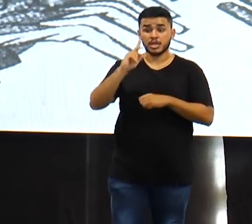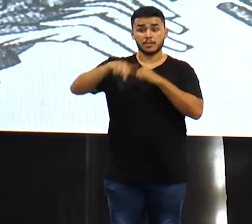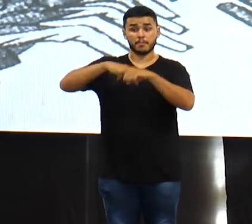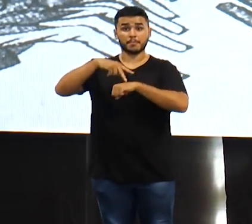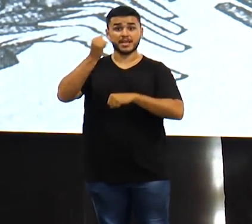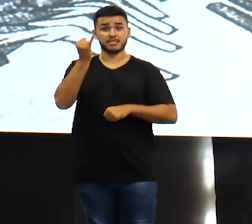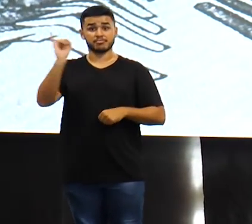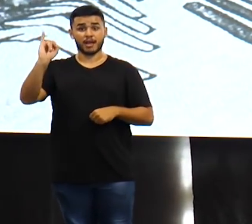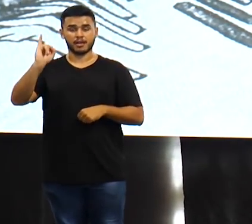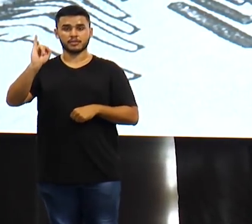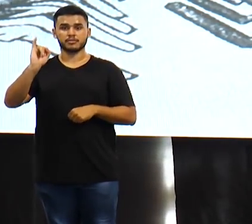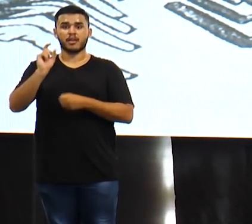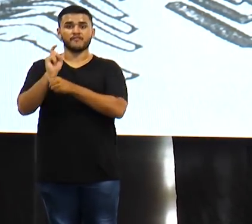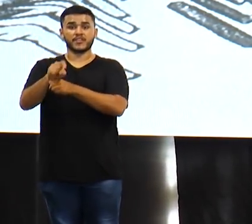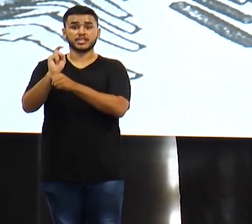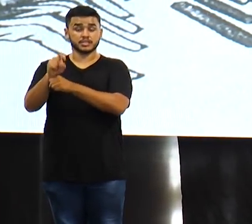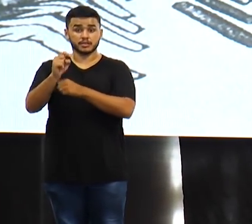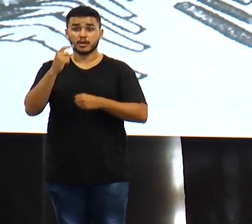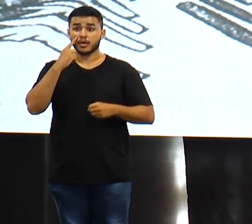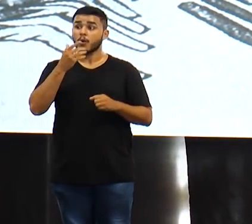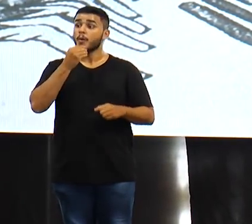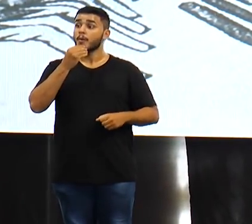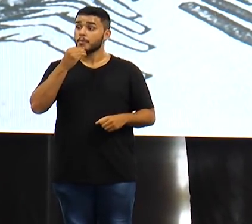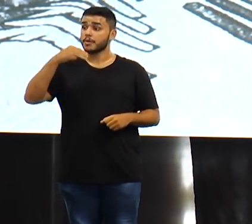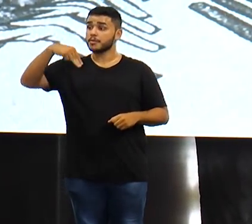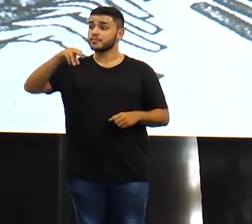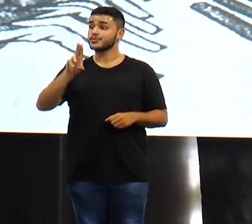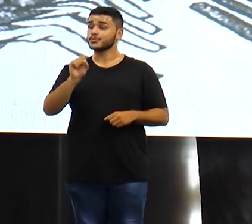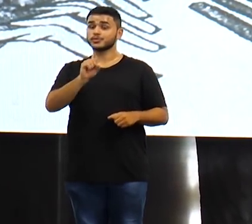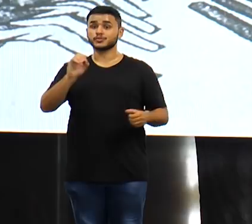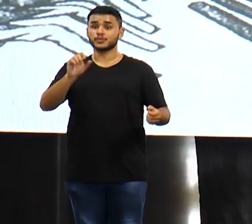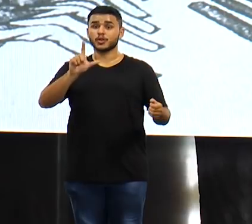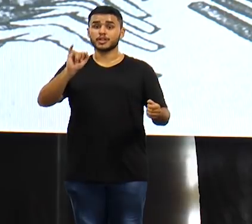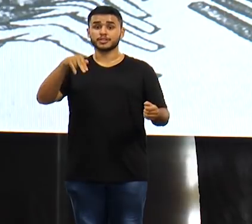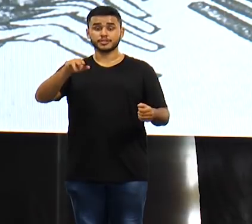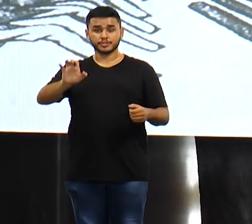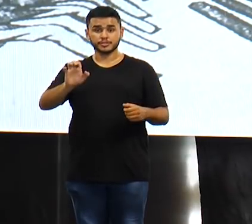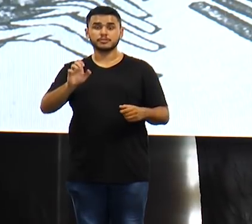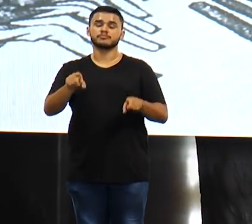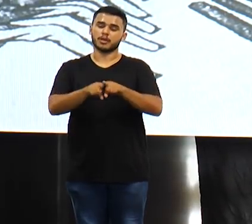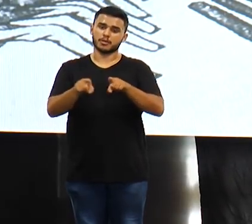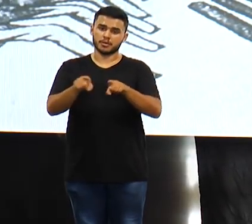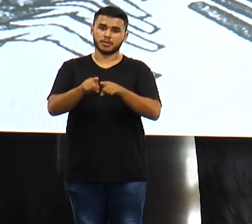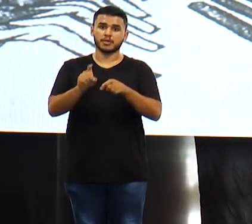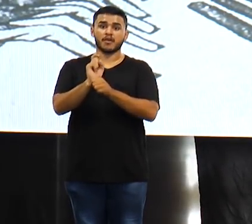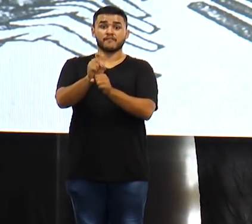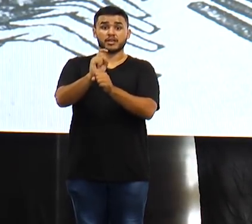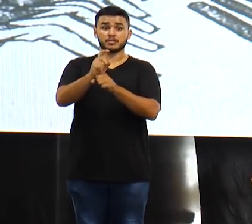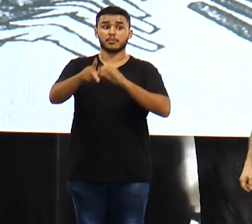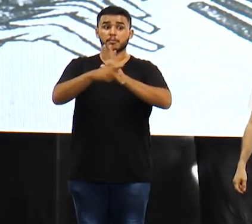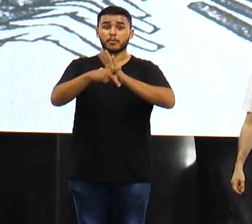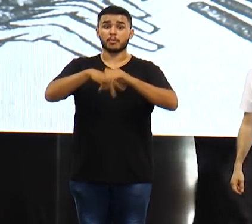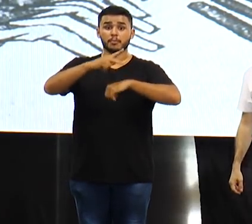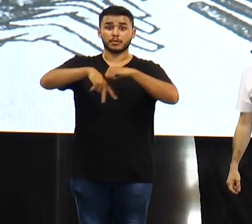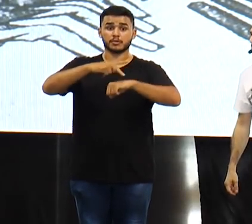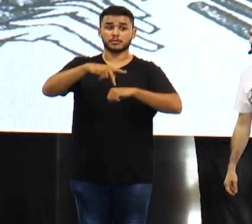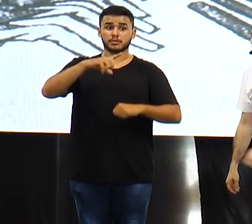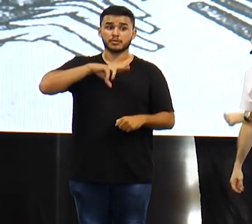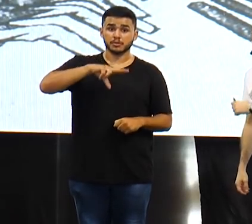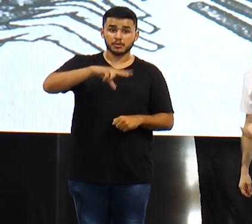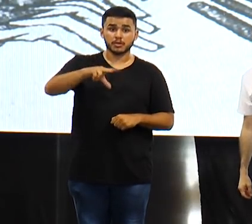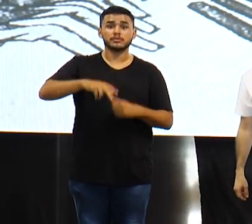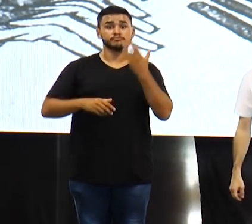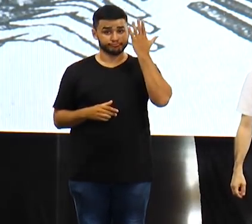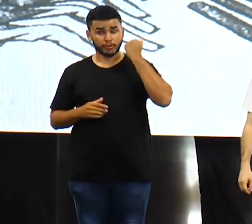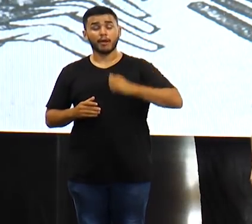de Benito Mussolini, diria para vocês, o fascismo português de Antônio Salazar, e por que